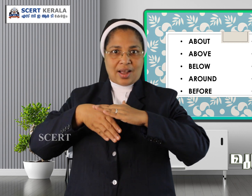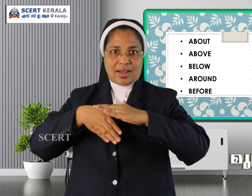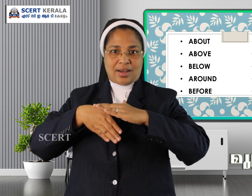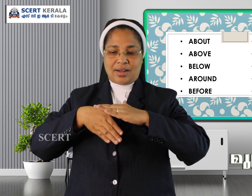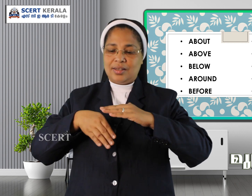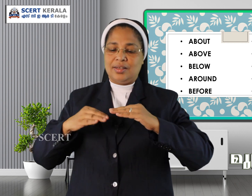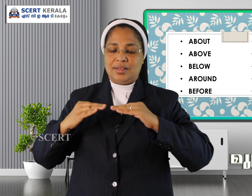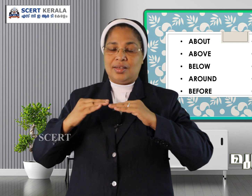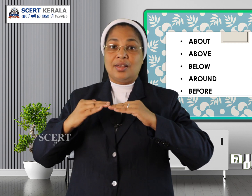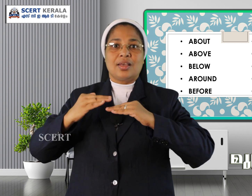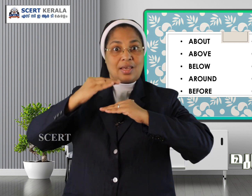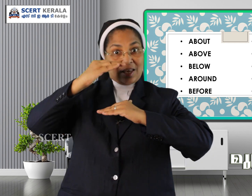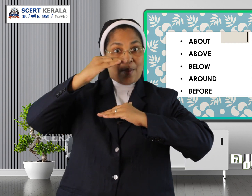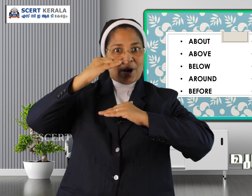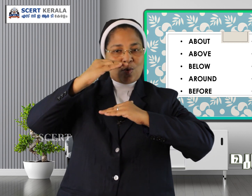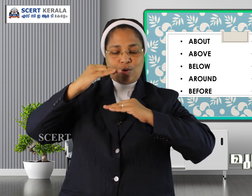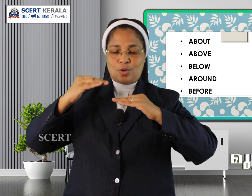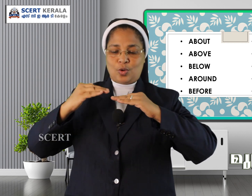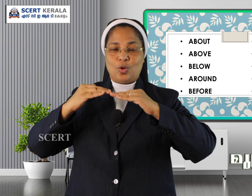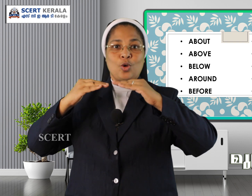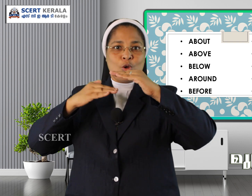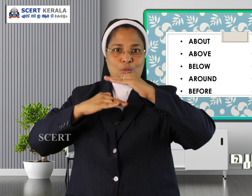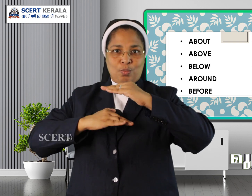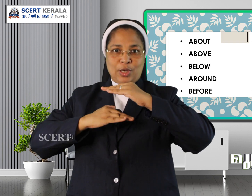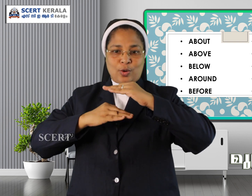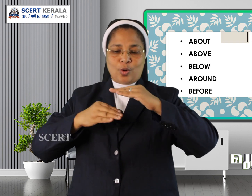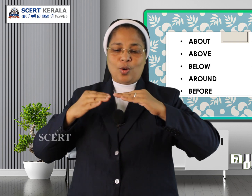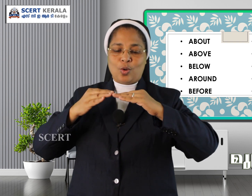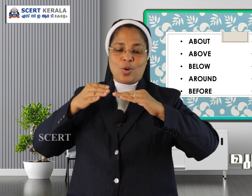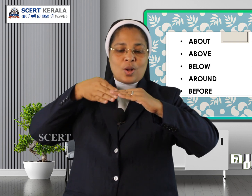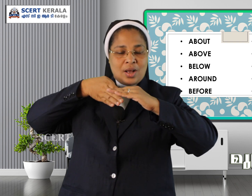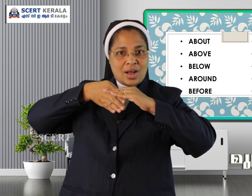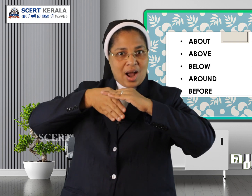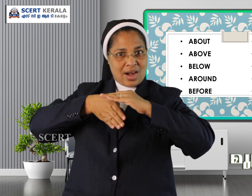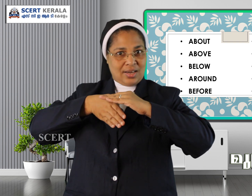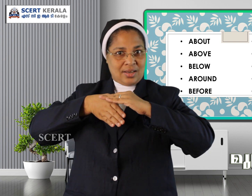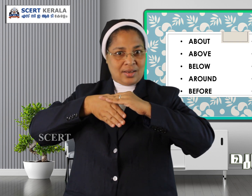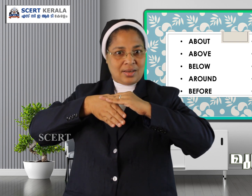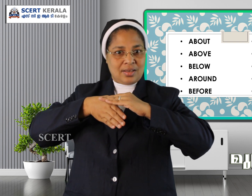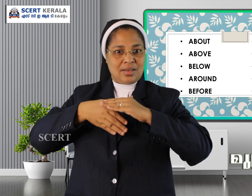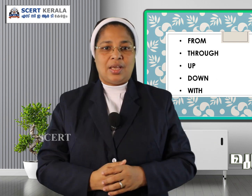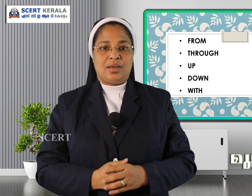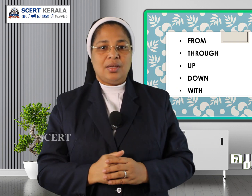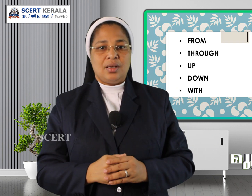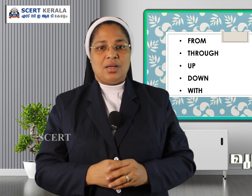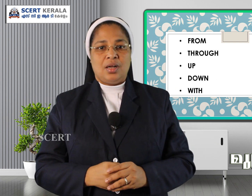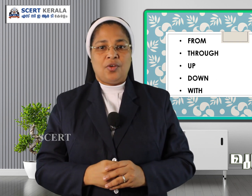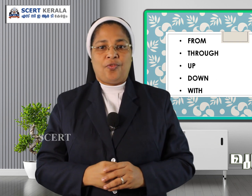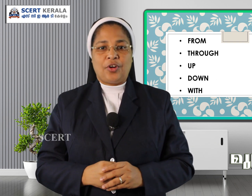അണ്ടർ, എബൗ, ബിലോ, അണ്ടർ. ദെൻ ഫ്രം,